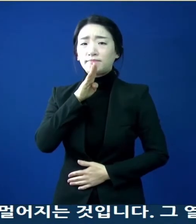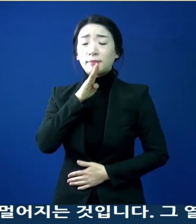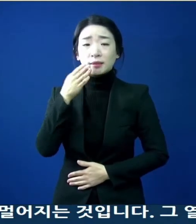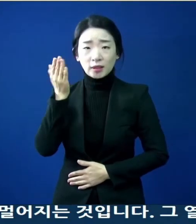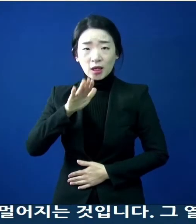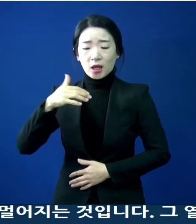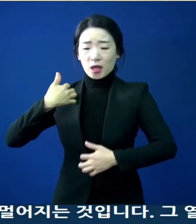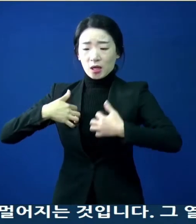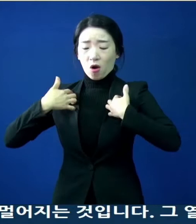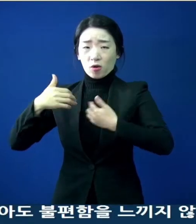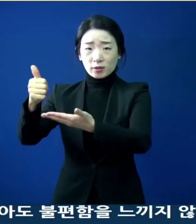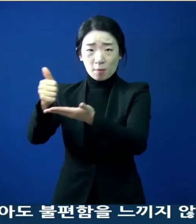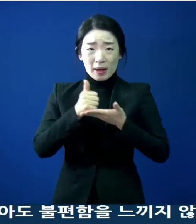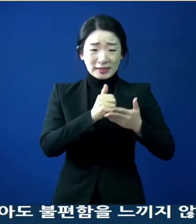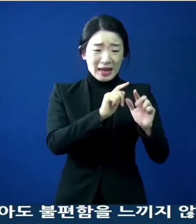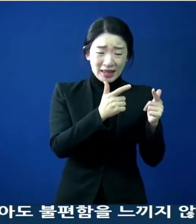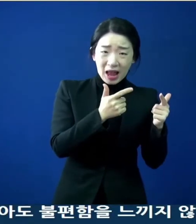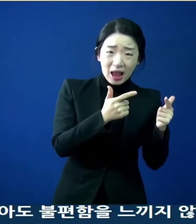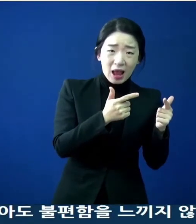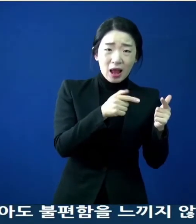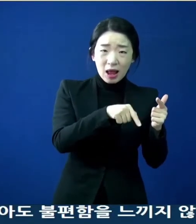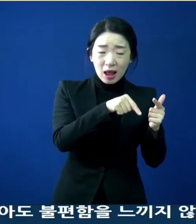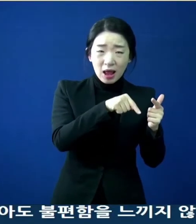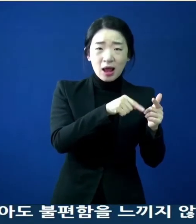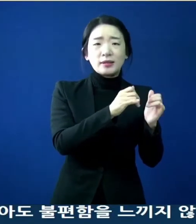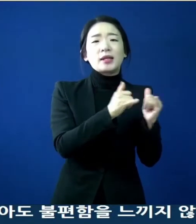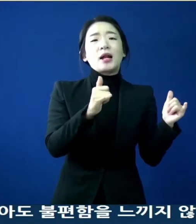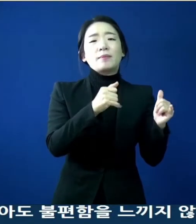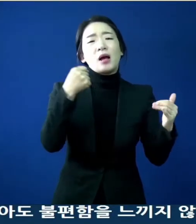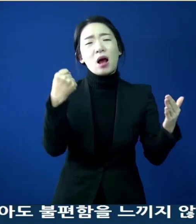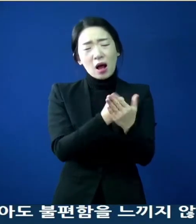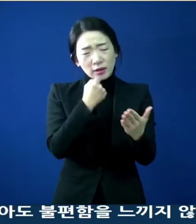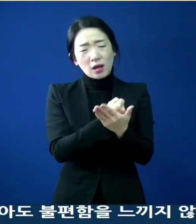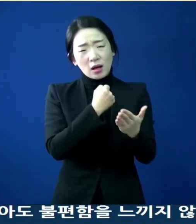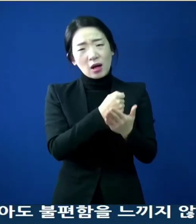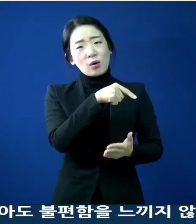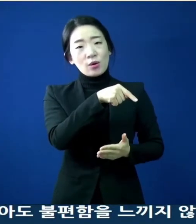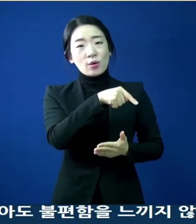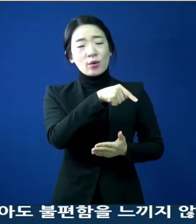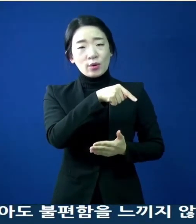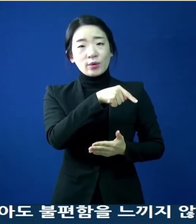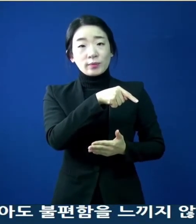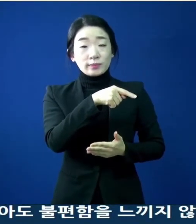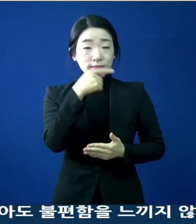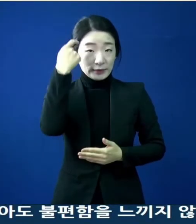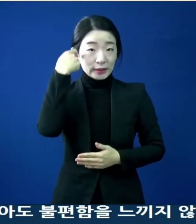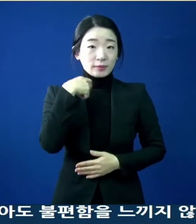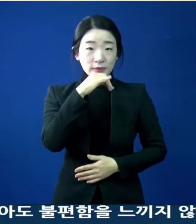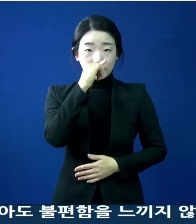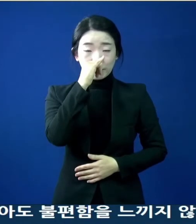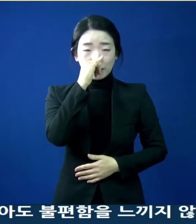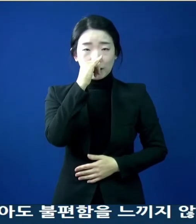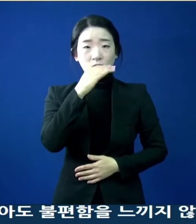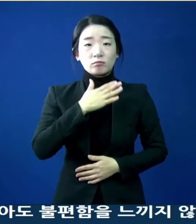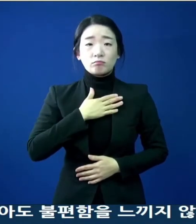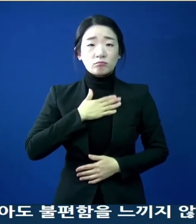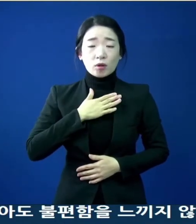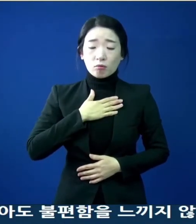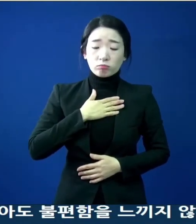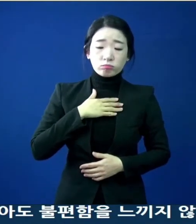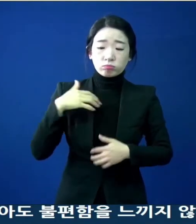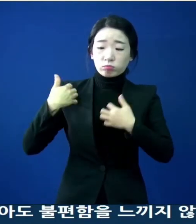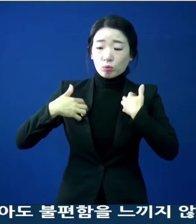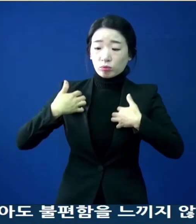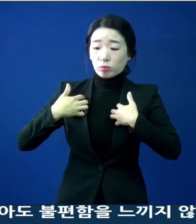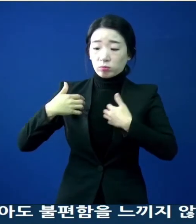아니하는 사람들을 보면서 마음에 심한 안타까움을 느꼈을 것입니다. 마치 내일이 아닌 것처럼